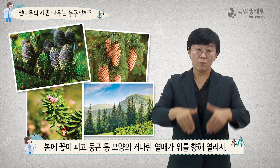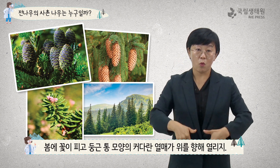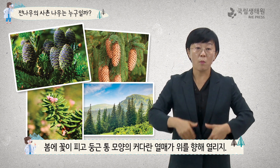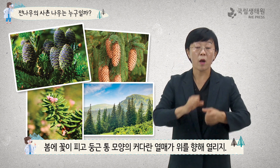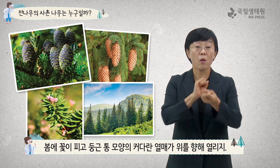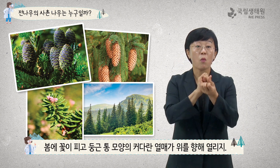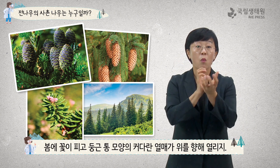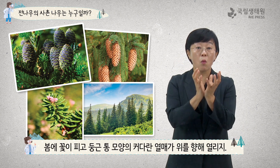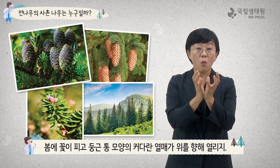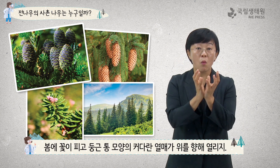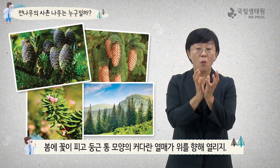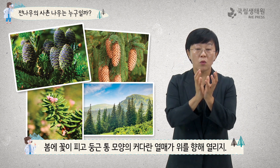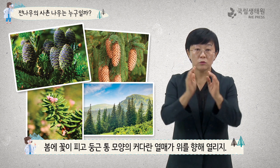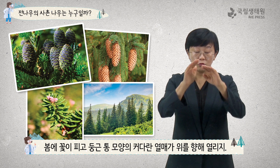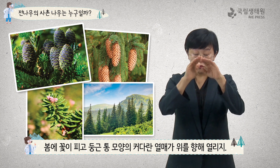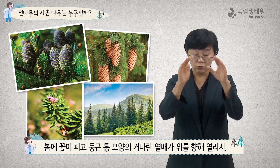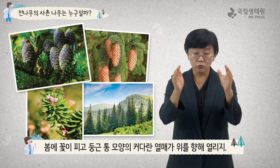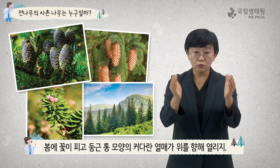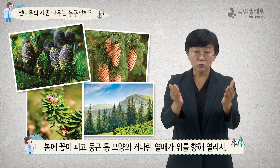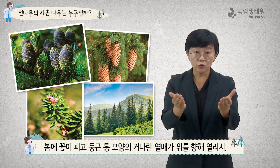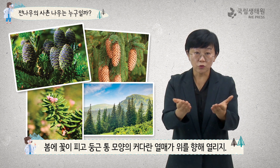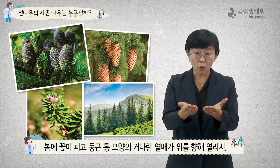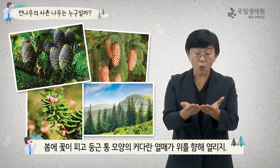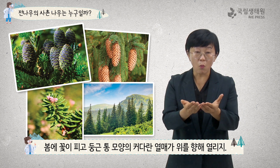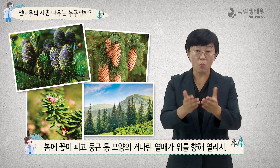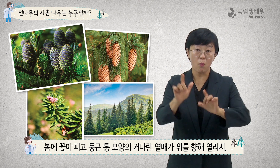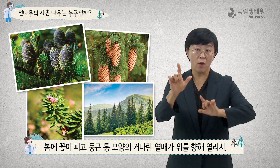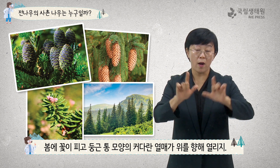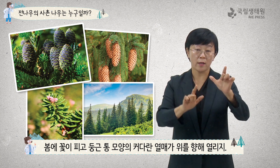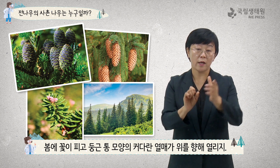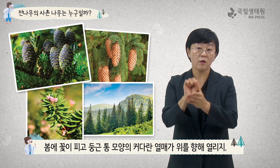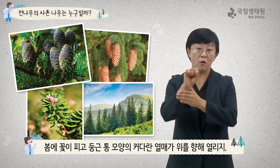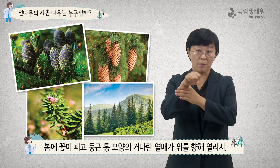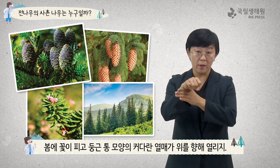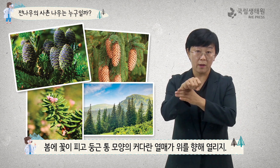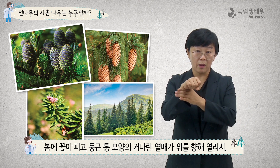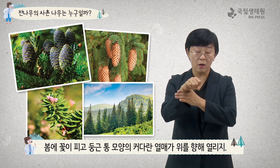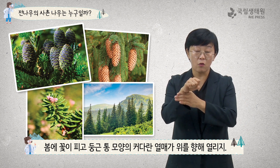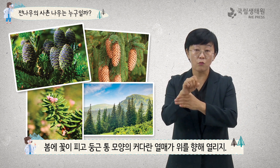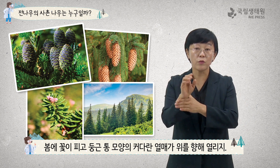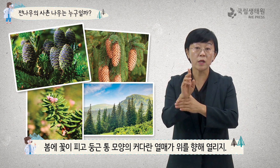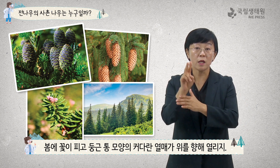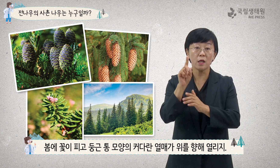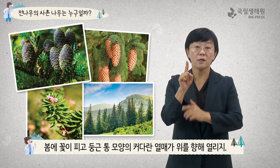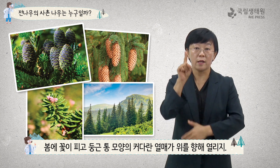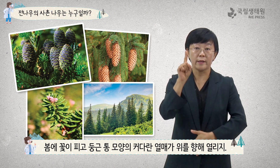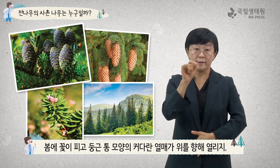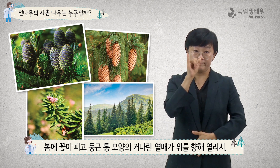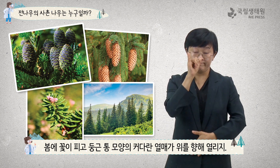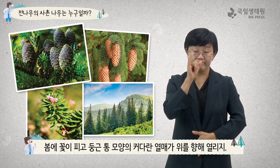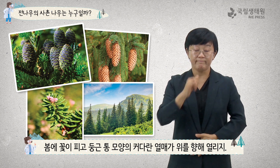봄에 꽃이 피고 둥근 통 모양의 커다란 열매가 위를 향해 열리지.